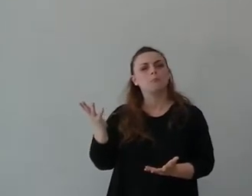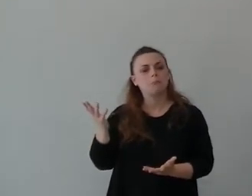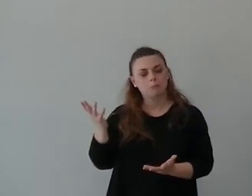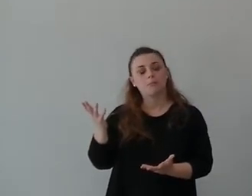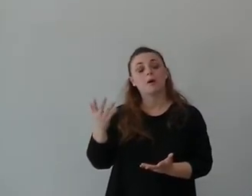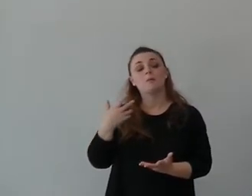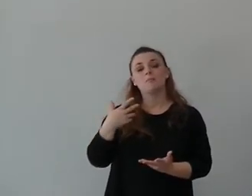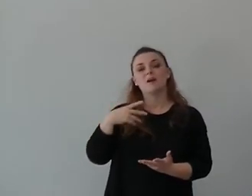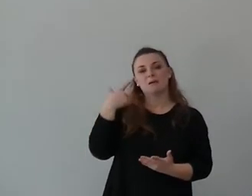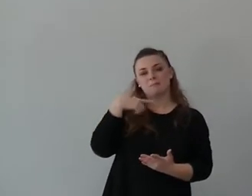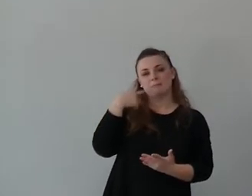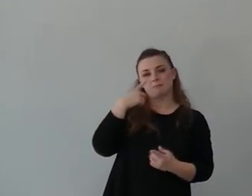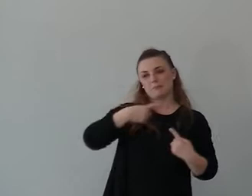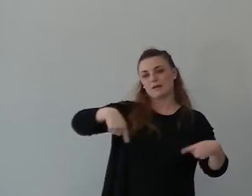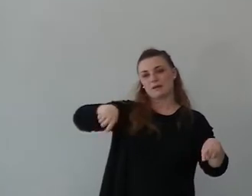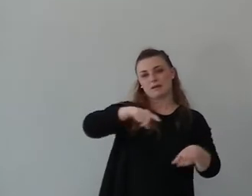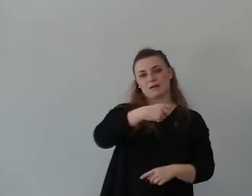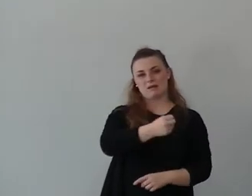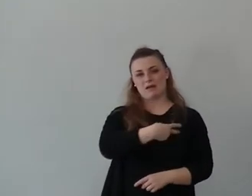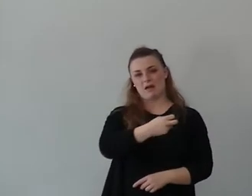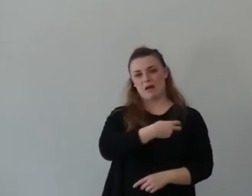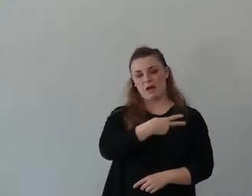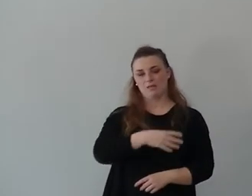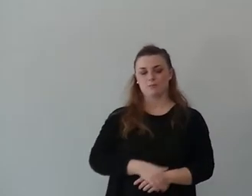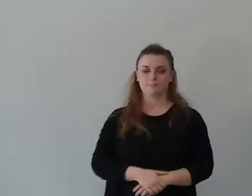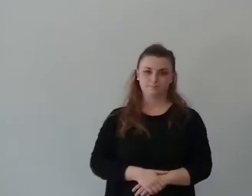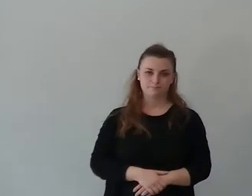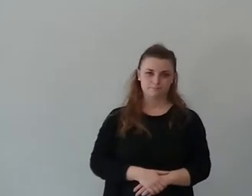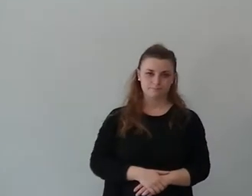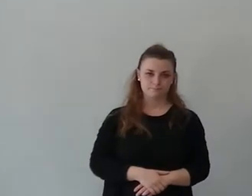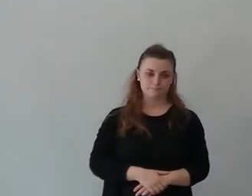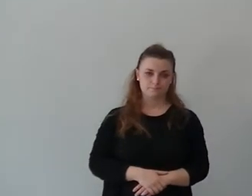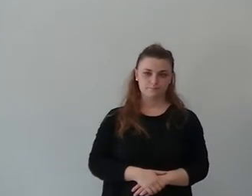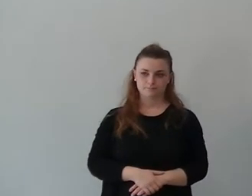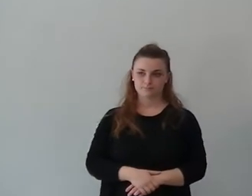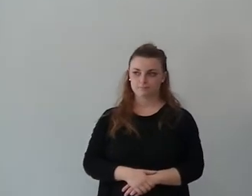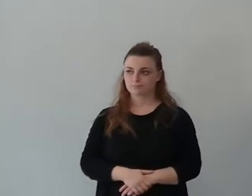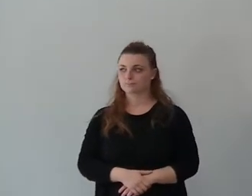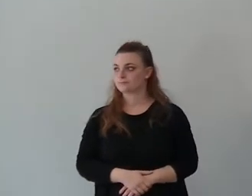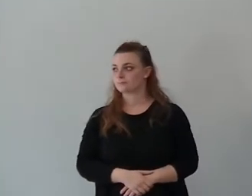Daniela is going to read for us from 1 John 1:9.